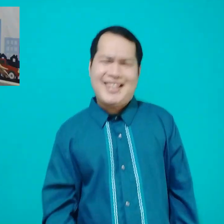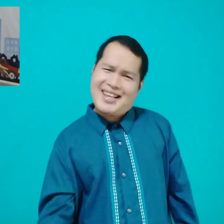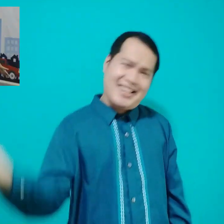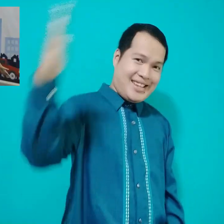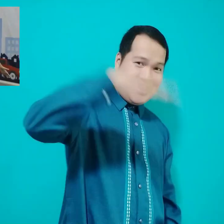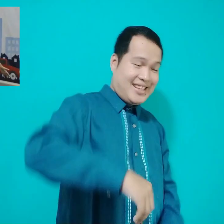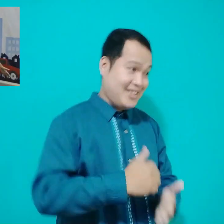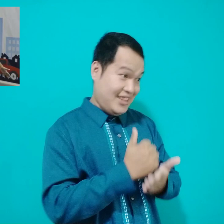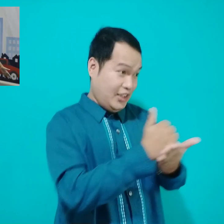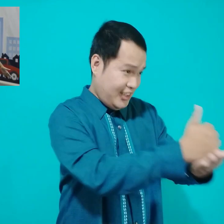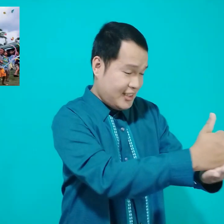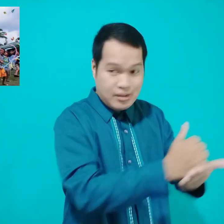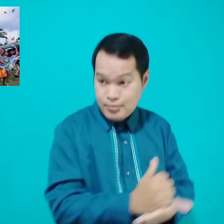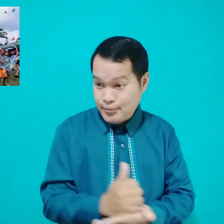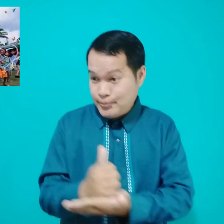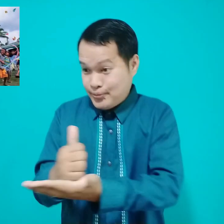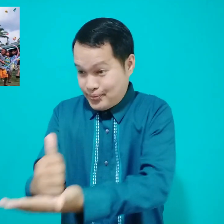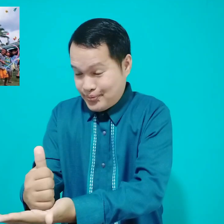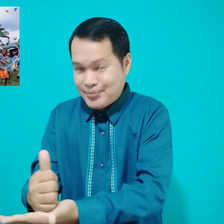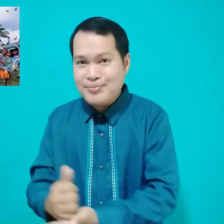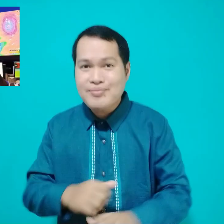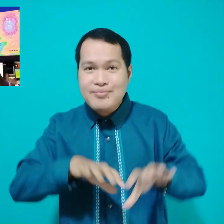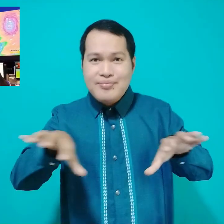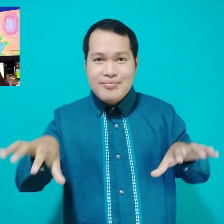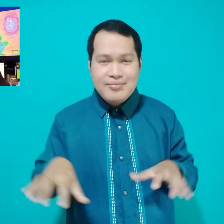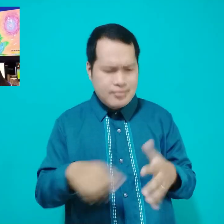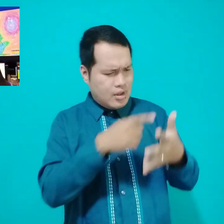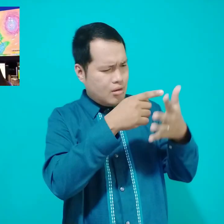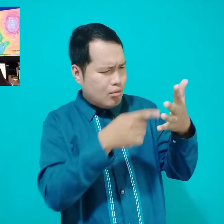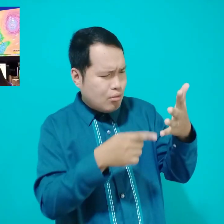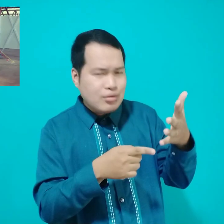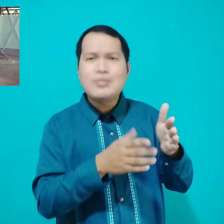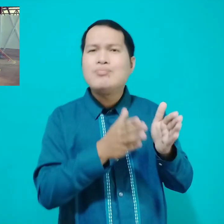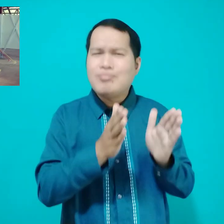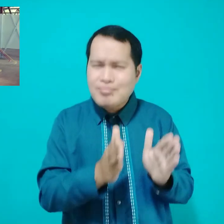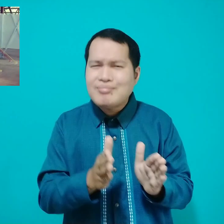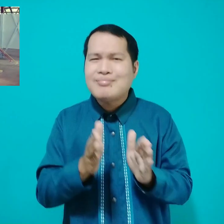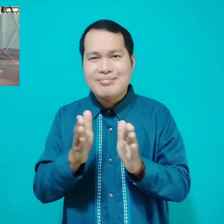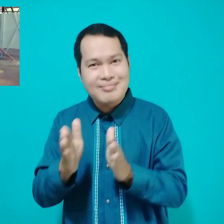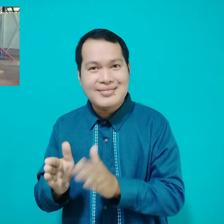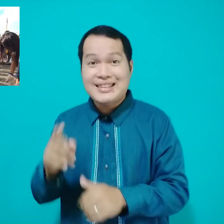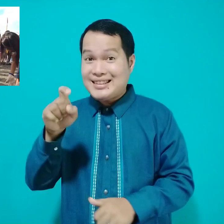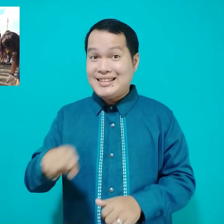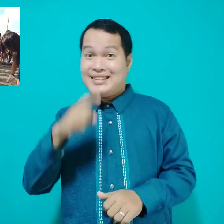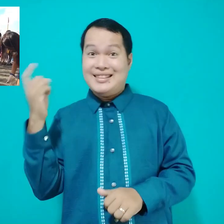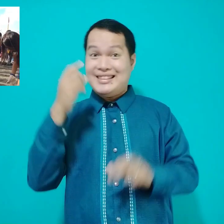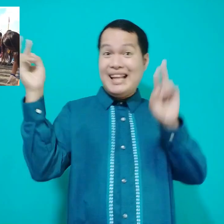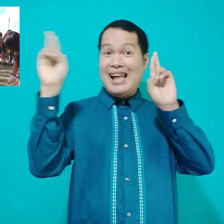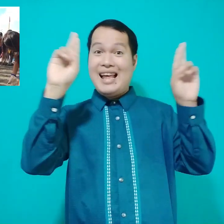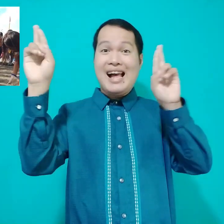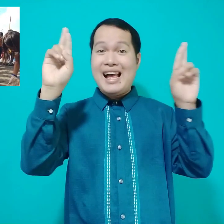na Lika na, tumulong tayo Gawin na po ang kapat-dapat Na maging